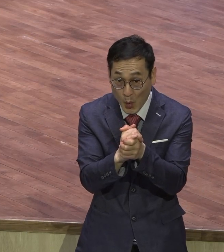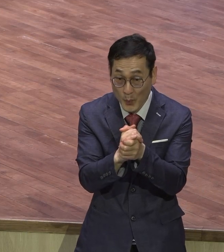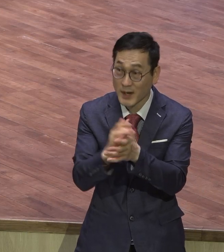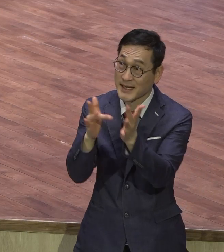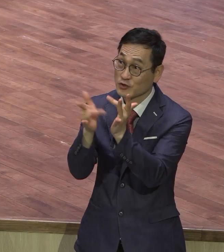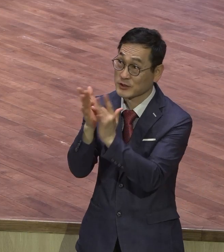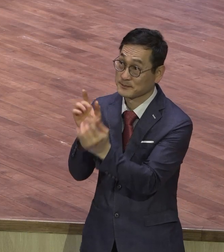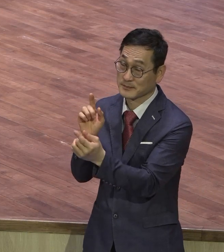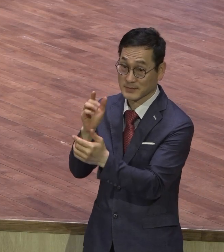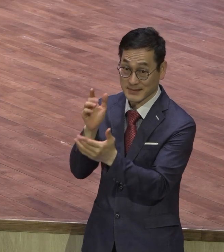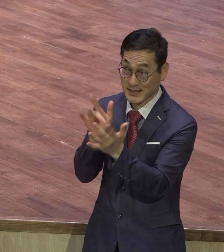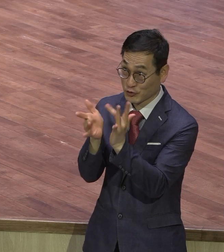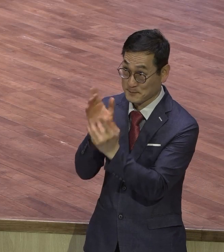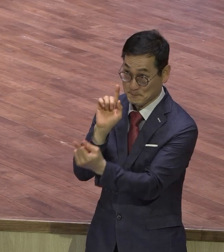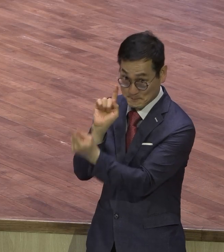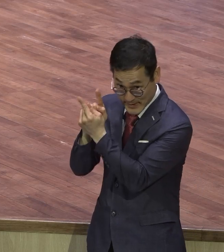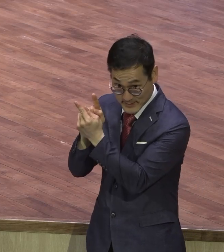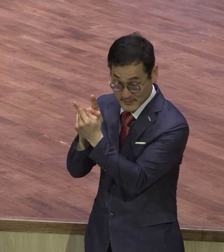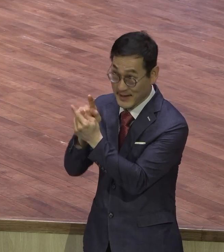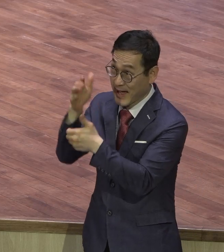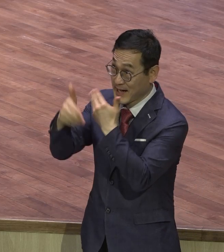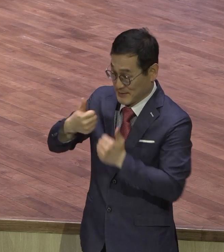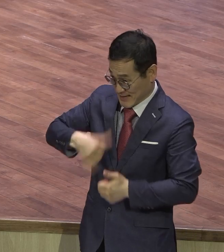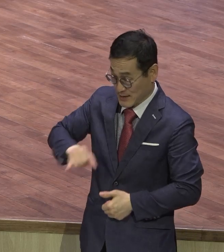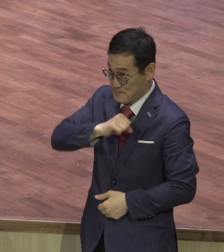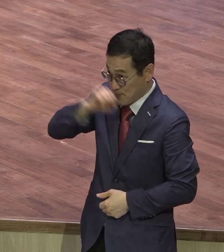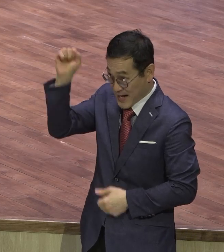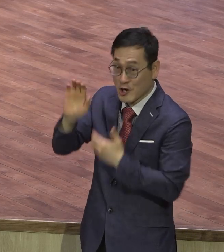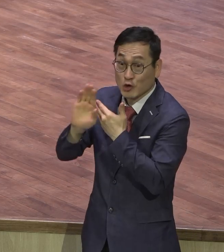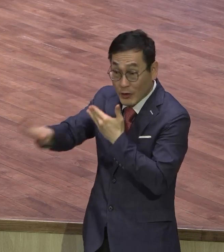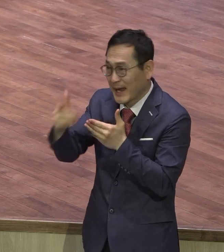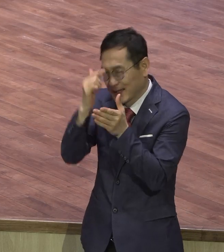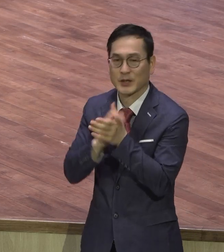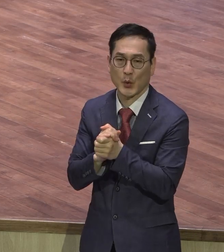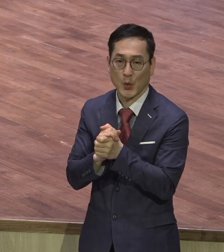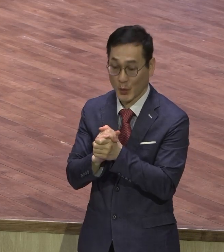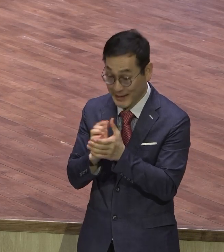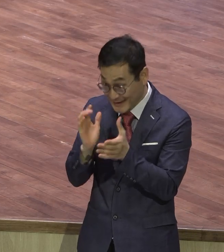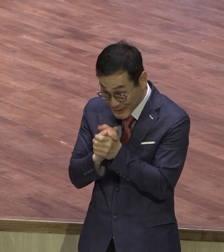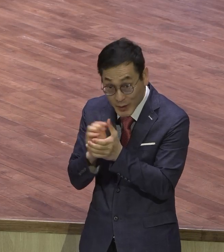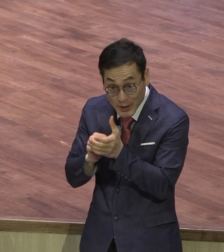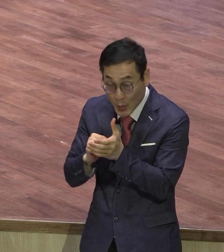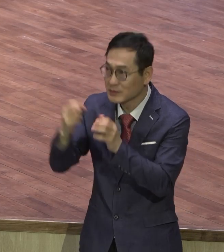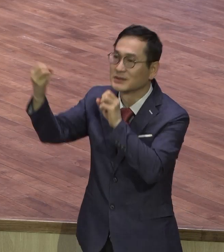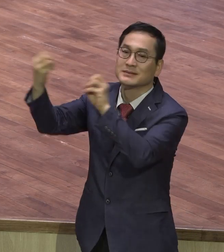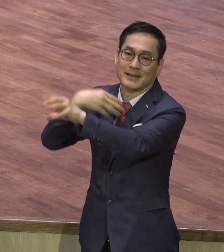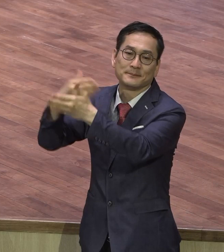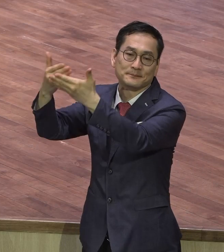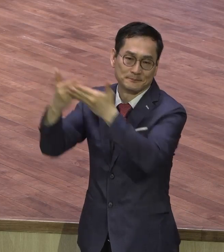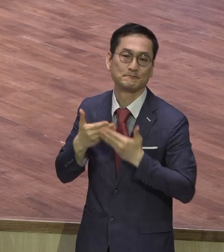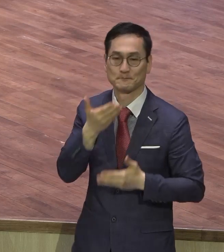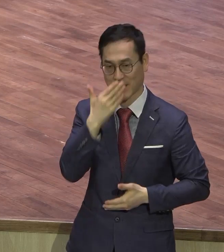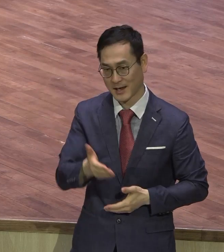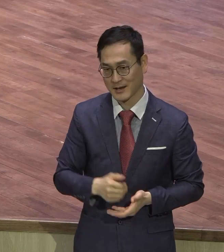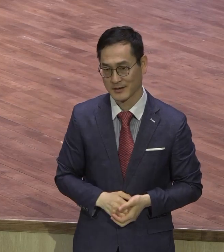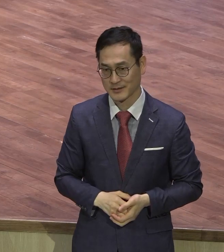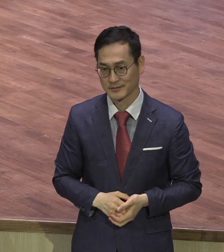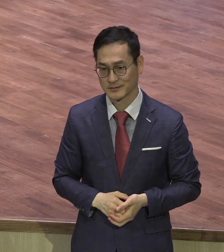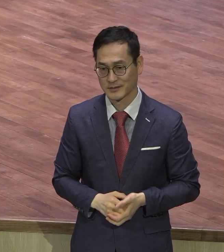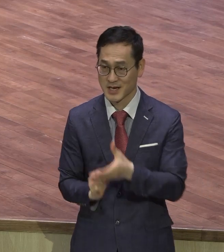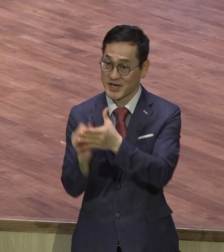기도입니다. 그래서 그렇고 나면 어떻게 해요? 그러면 그 그리스도 안에서 주신 풍성한 생명,